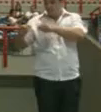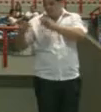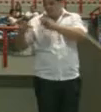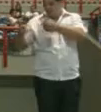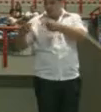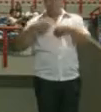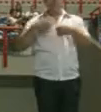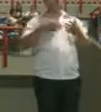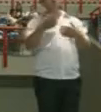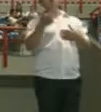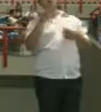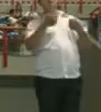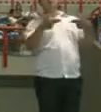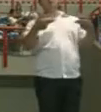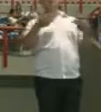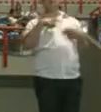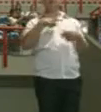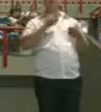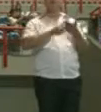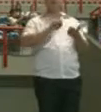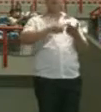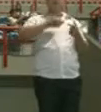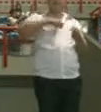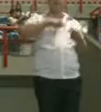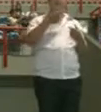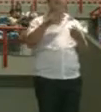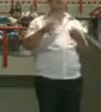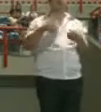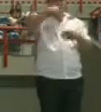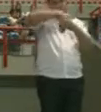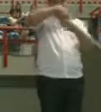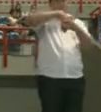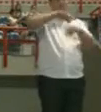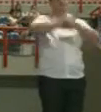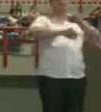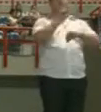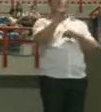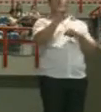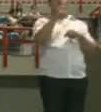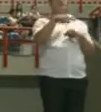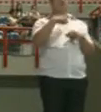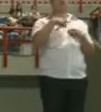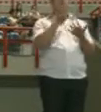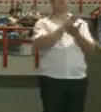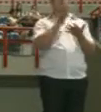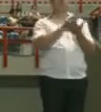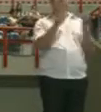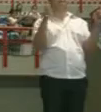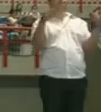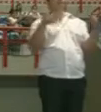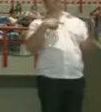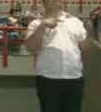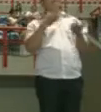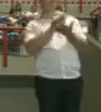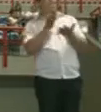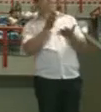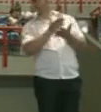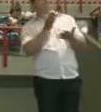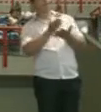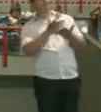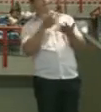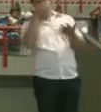por qualquer outro benefício. E esse voto que nós chamamos voto de cabresto, ele ainda consegue permanecer no poder com muita gente